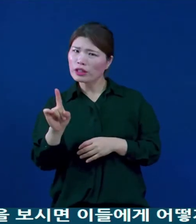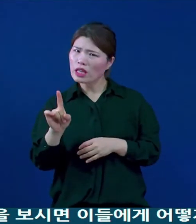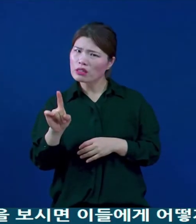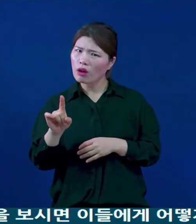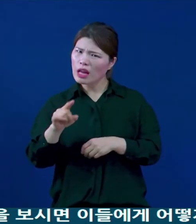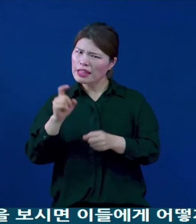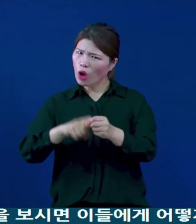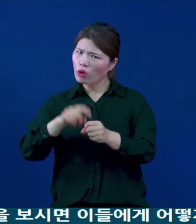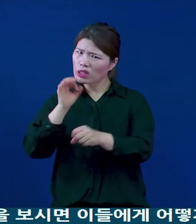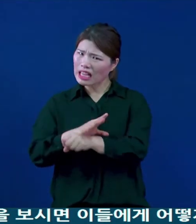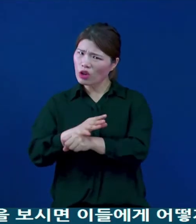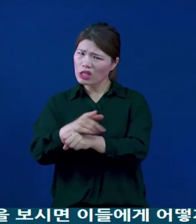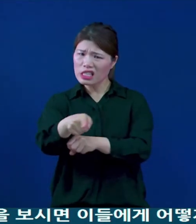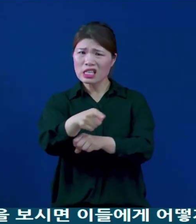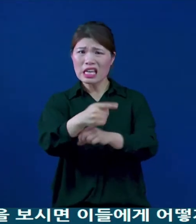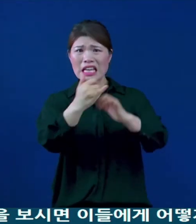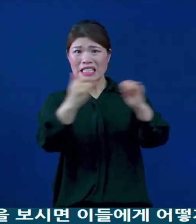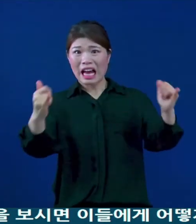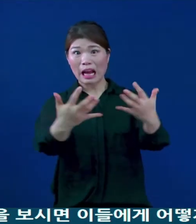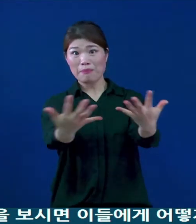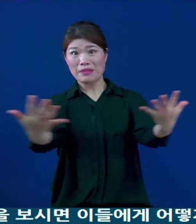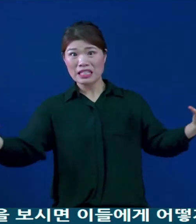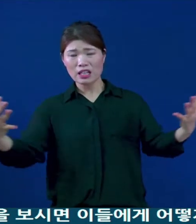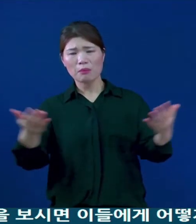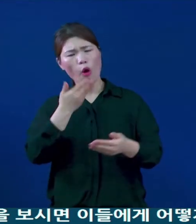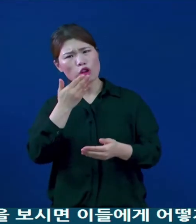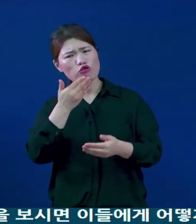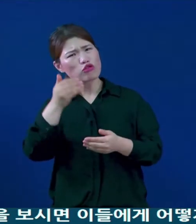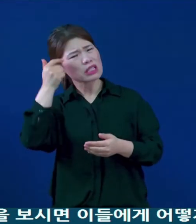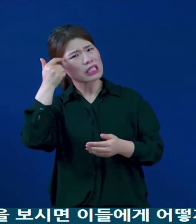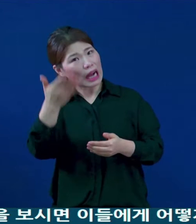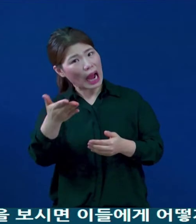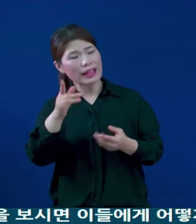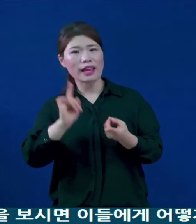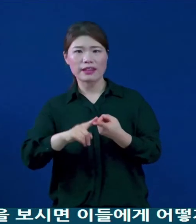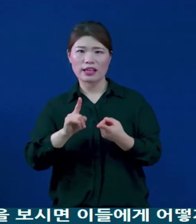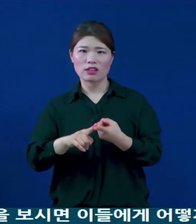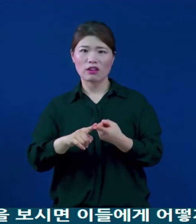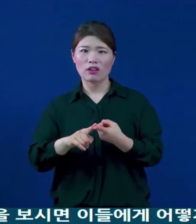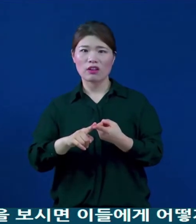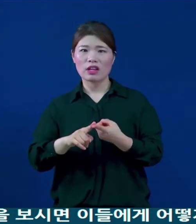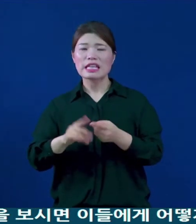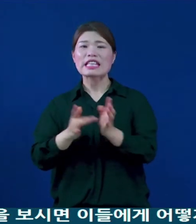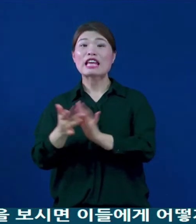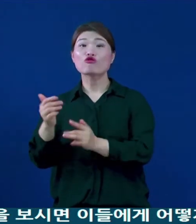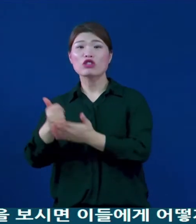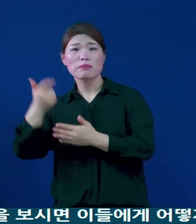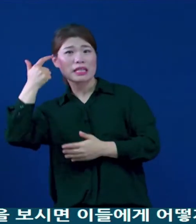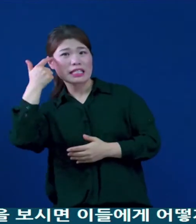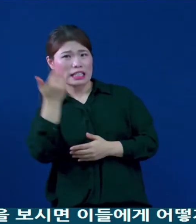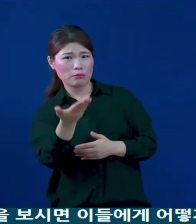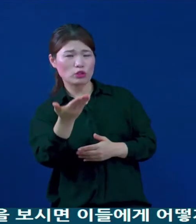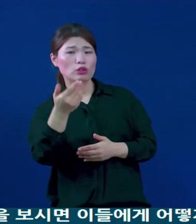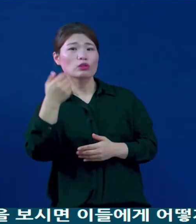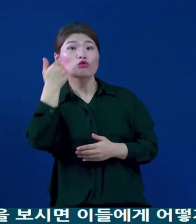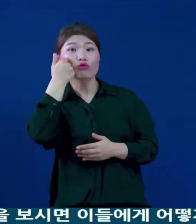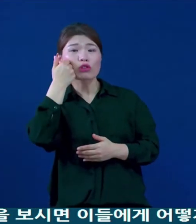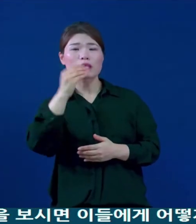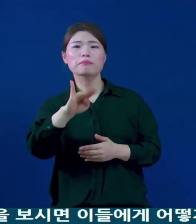이 사람들을 먹이시겠는가 빨간 글씨였습니다. 그런데 이 질문을 누구에게 하냐면 빌립에게 하고